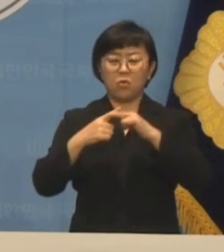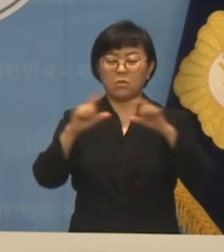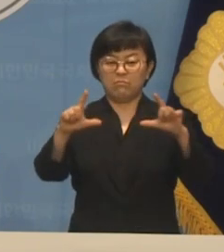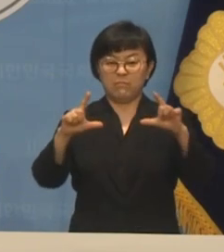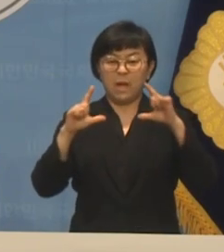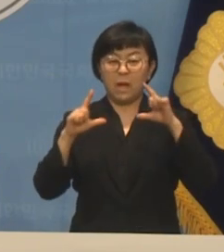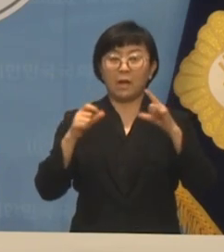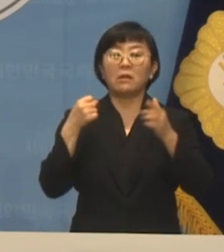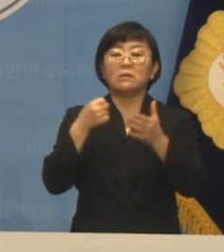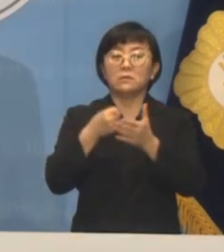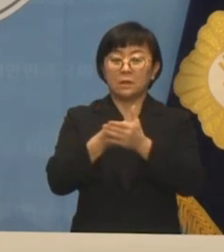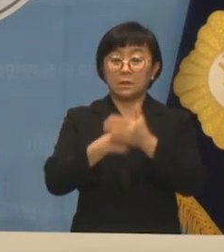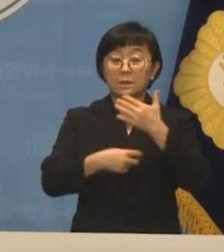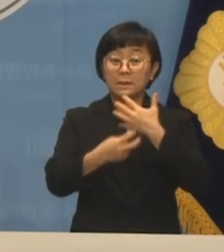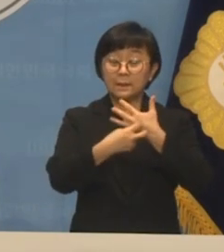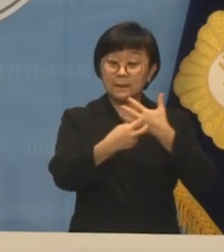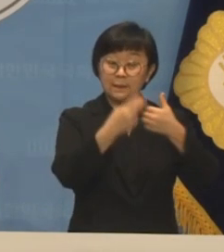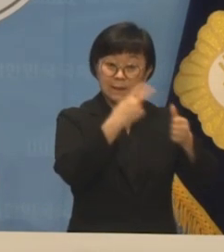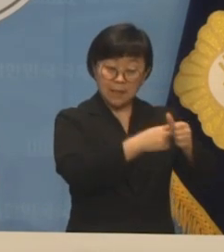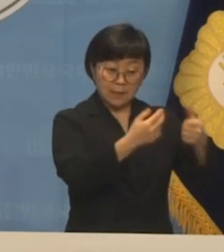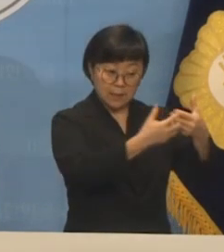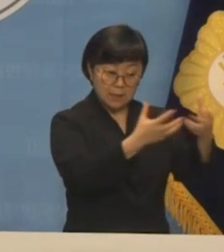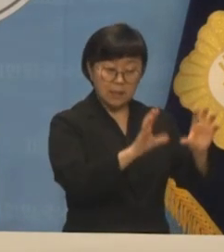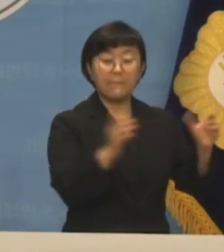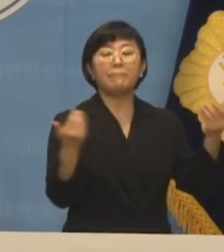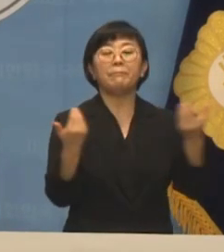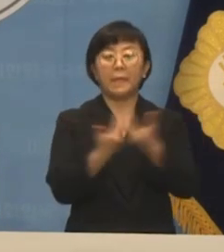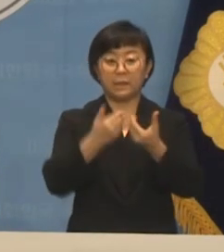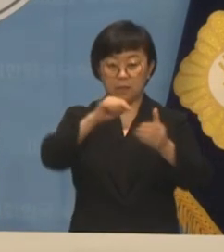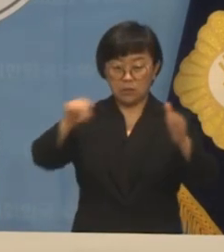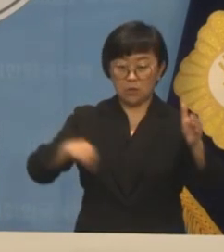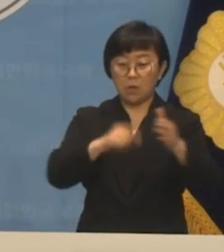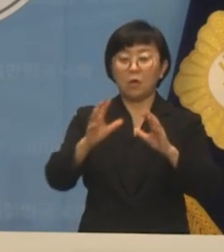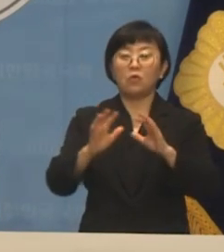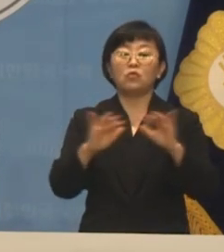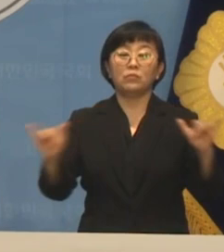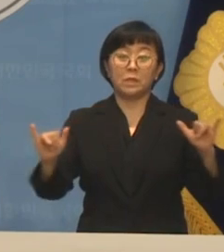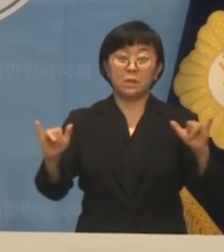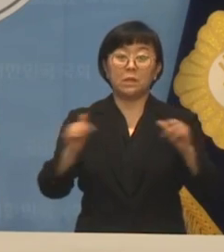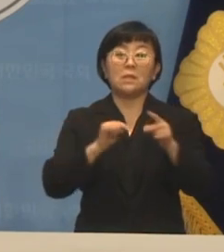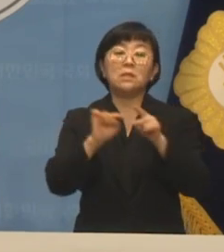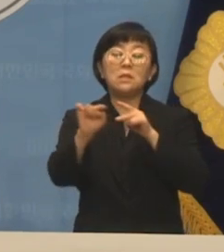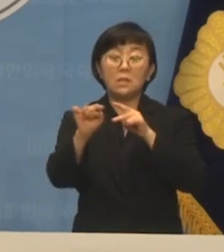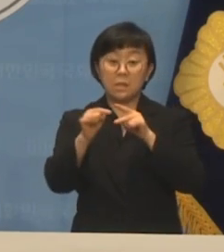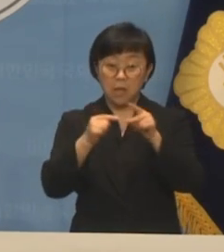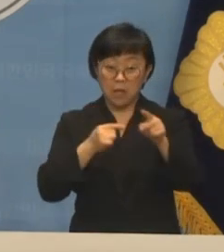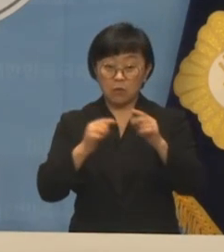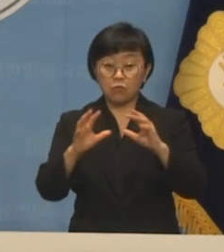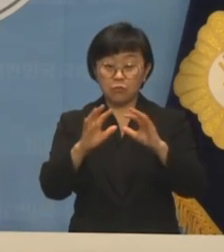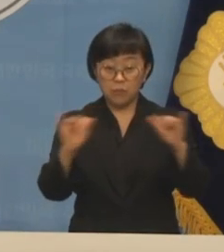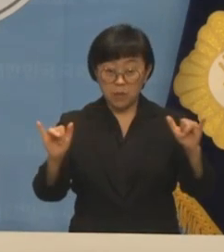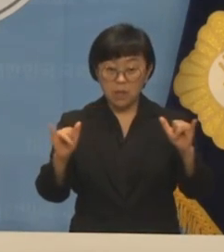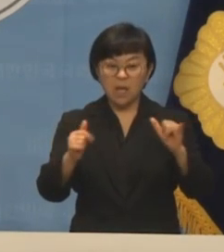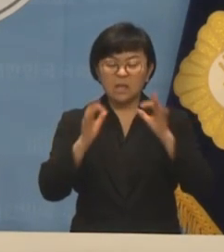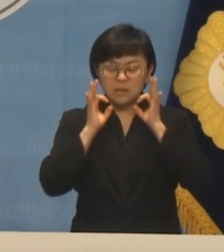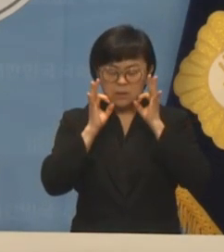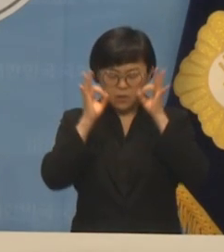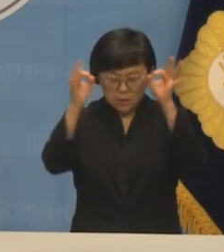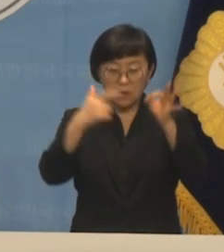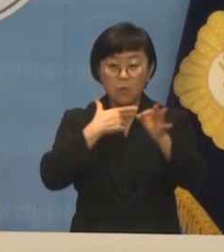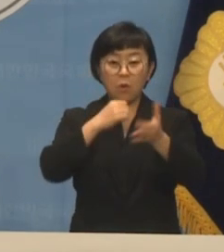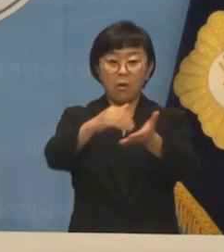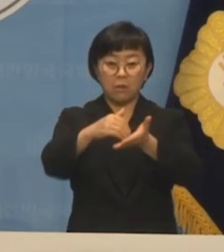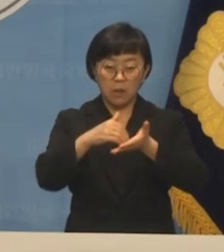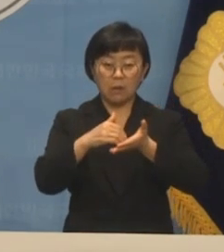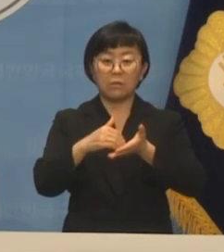결정과 의사단체의 반대 속에 국민들의 이해와 국민들의 절박한 요구는